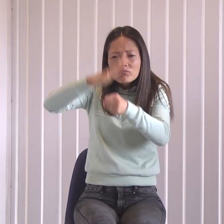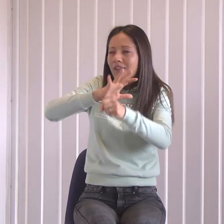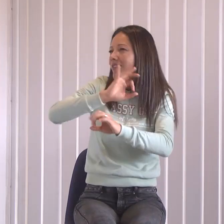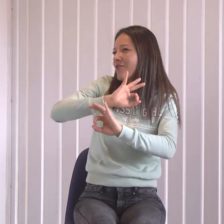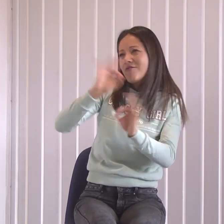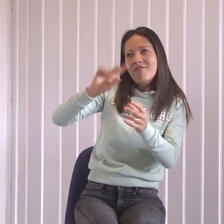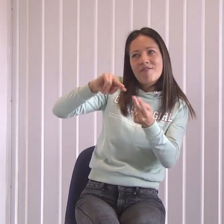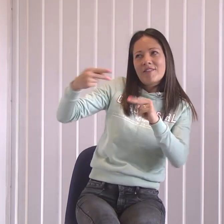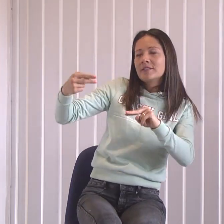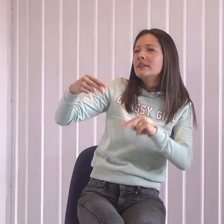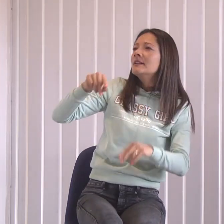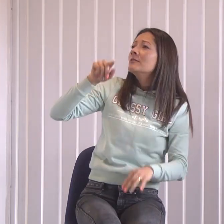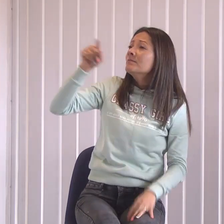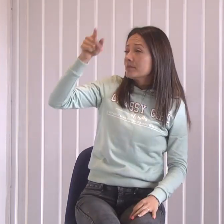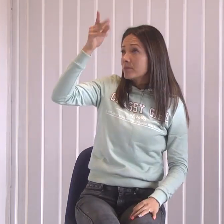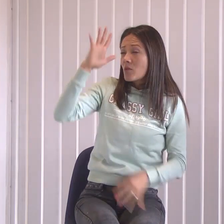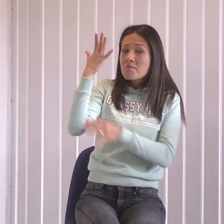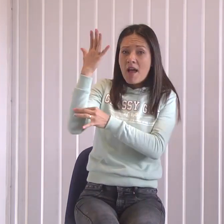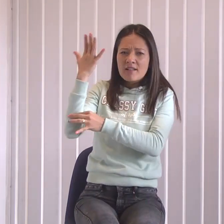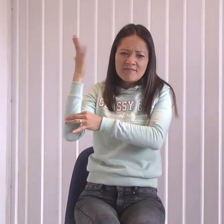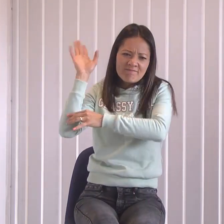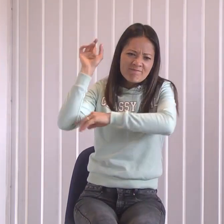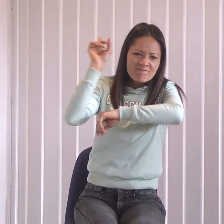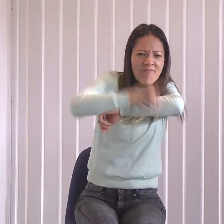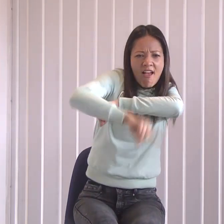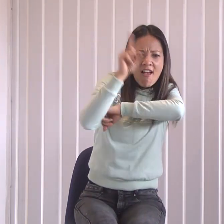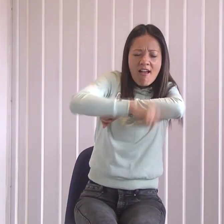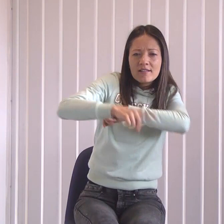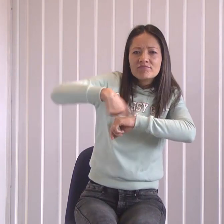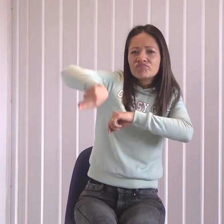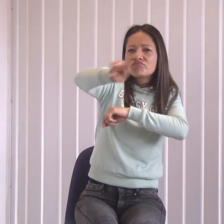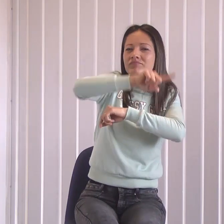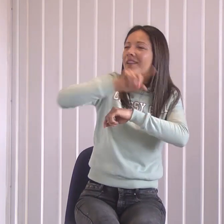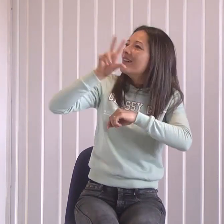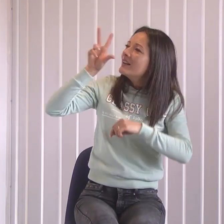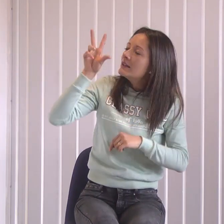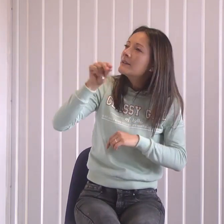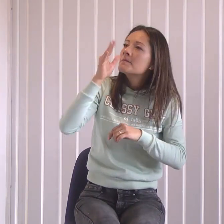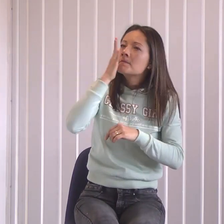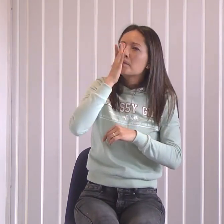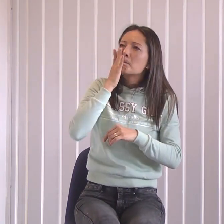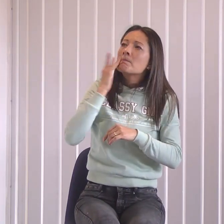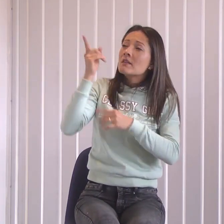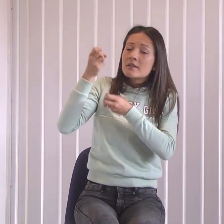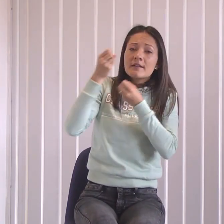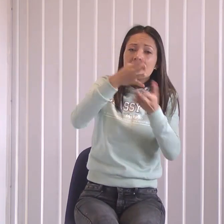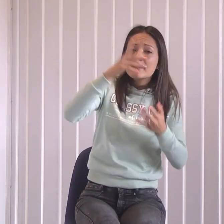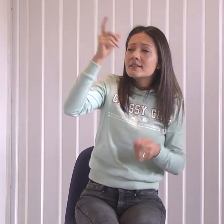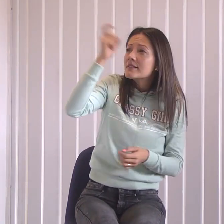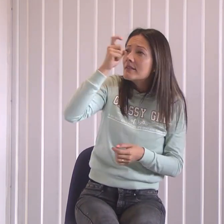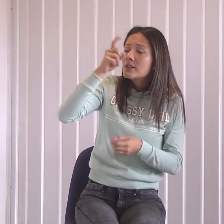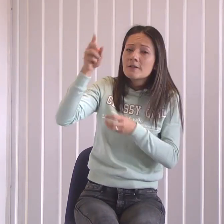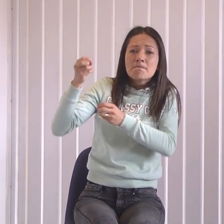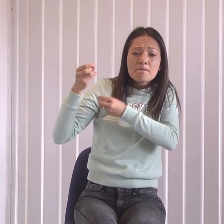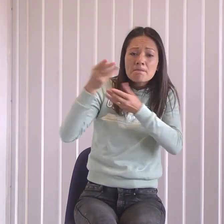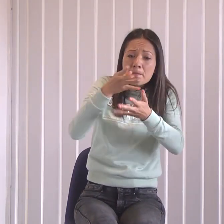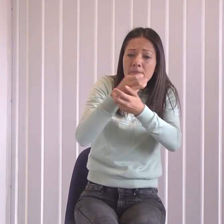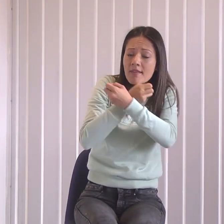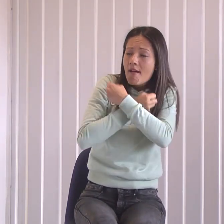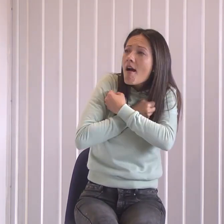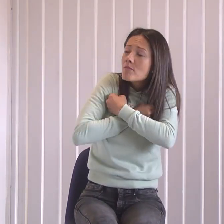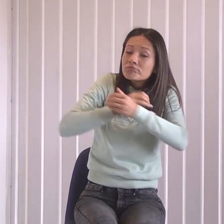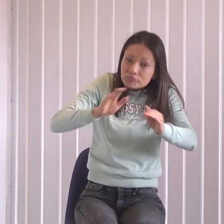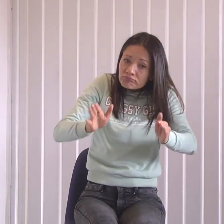un Dios que levanta su mano para castigar con sevicia, sino que tú, Señor, con sabiduría y con amor nos dices hoy